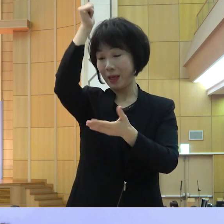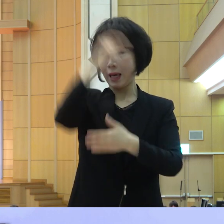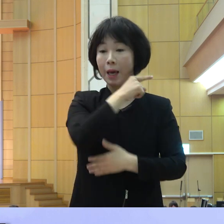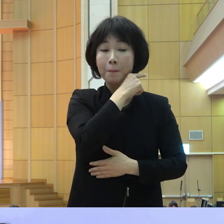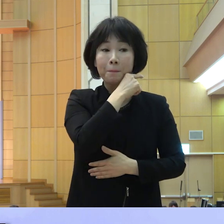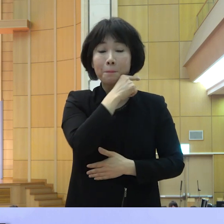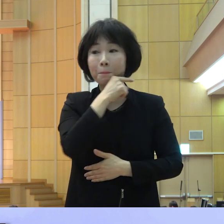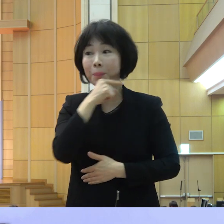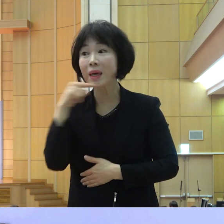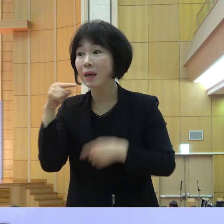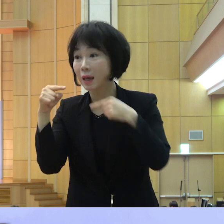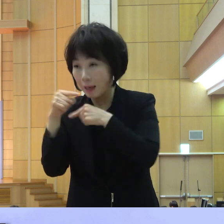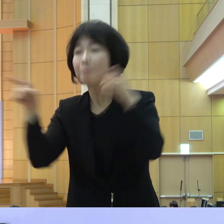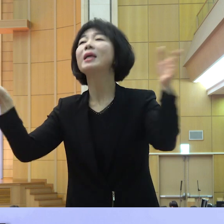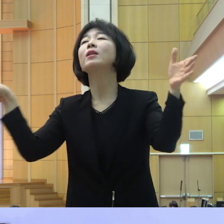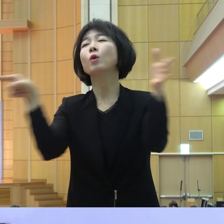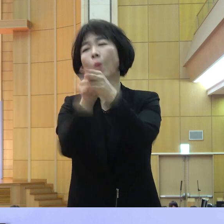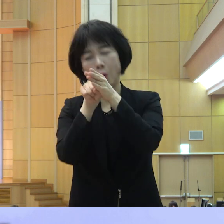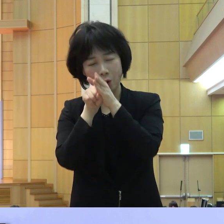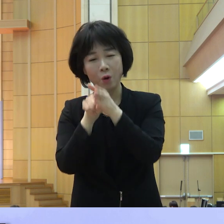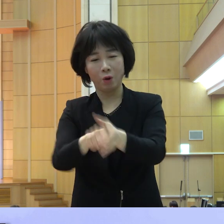주의 피